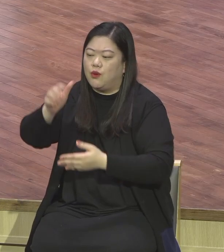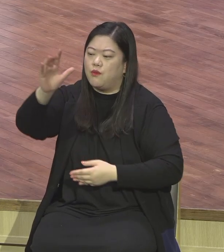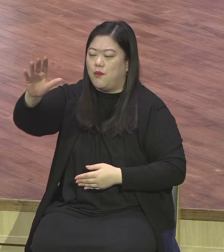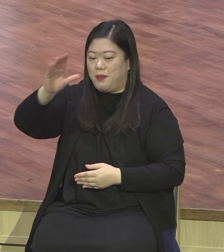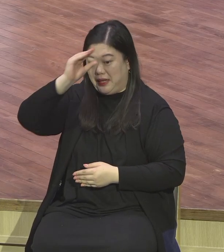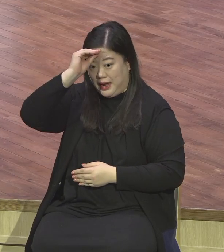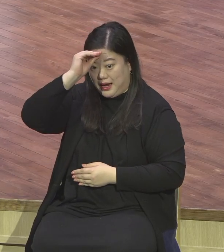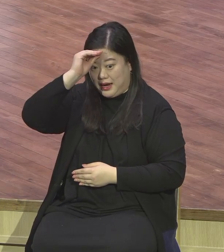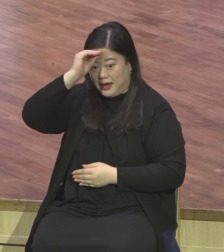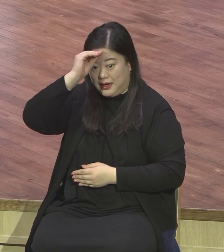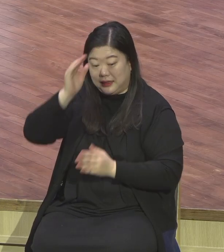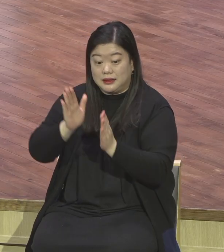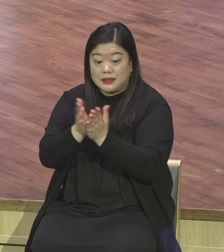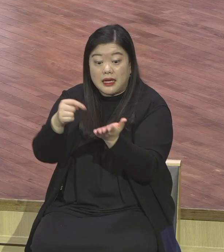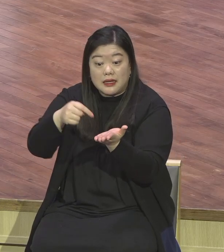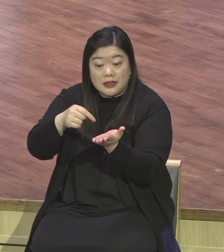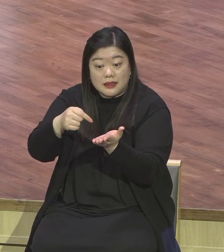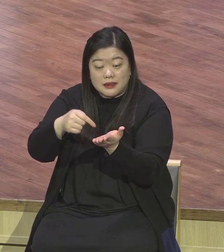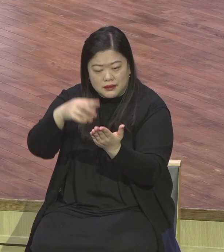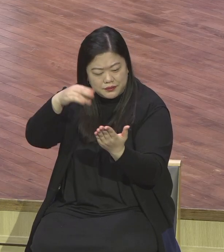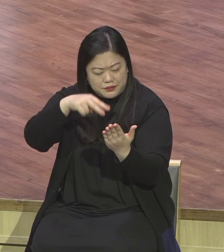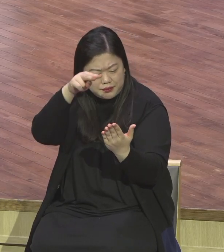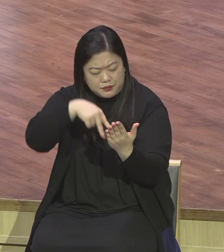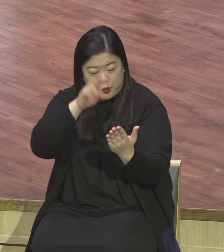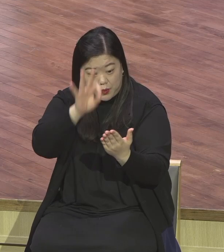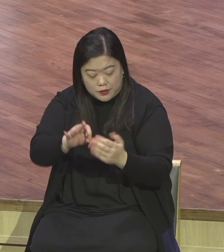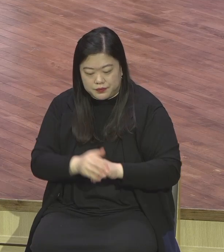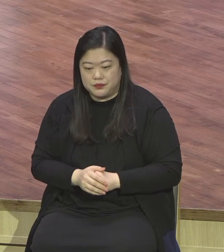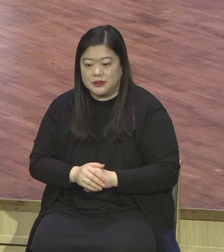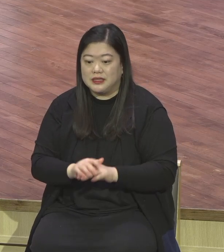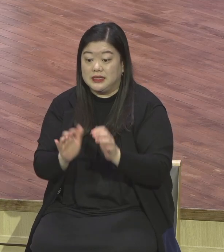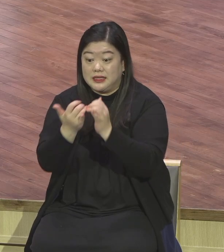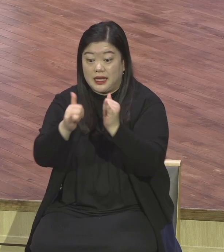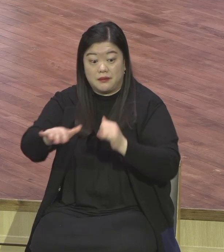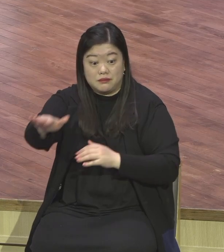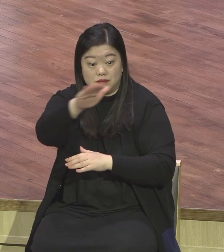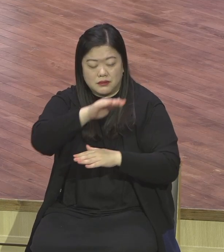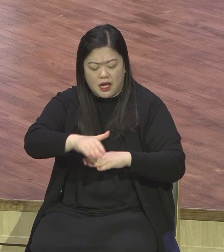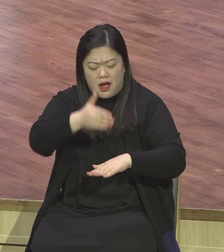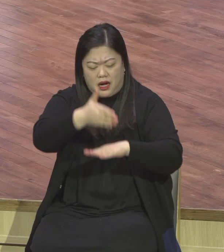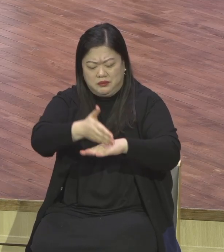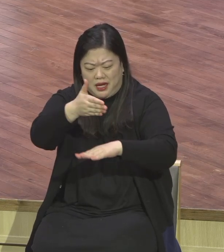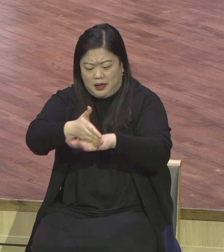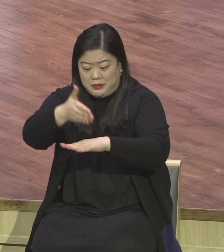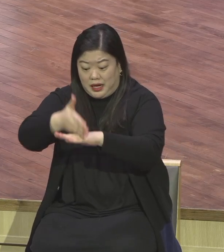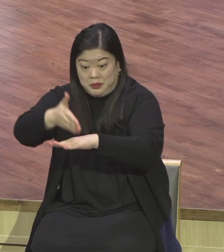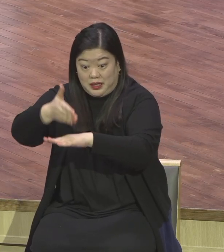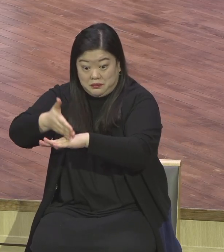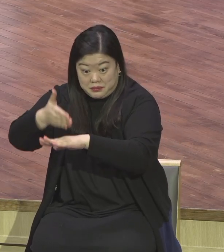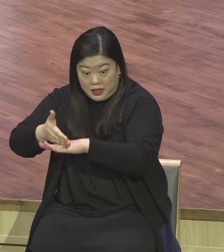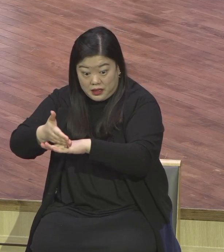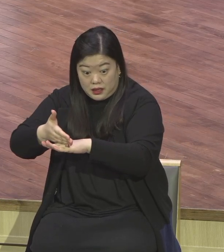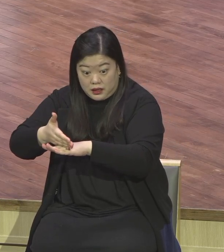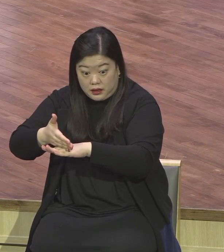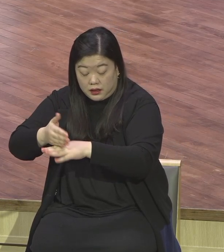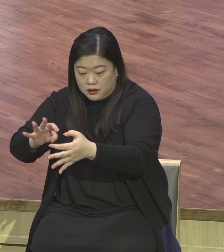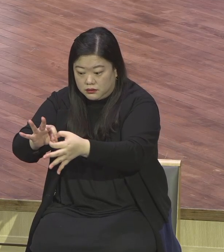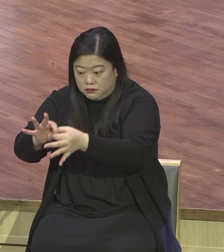감사에 대해서 이런 말을 했습니다 감사하는 사람에게는 은혜가 따라다닌다 그랬어요